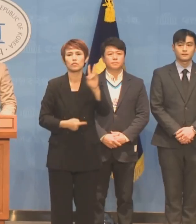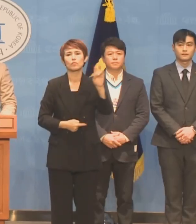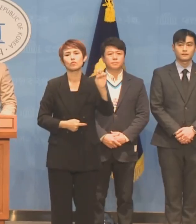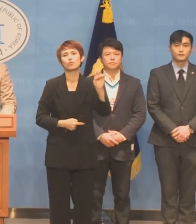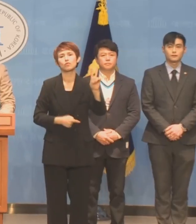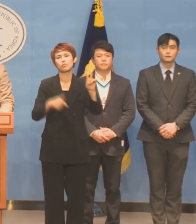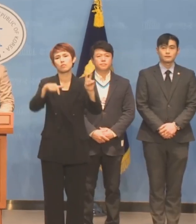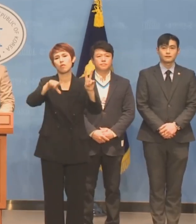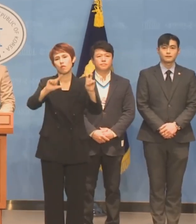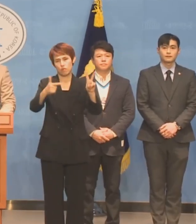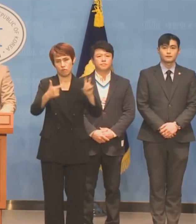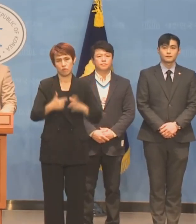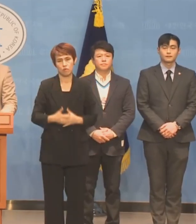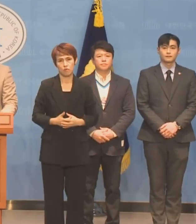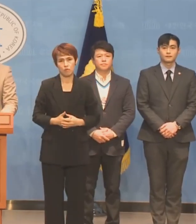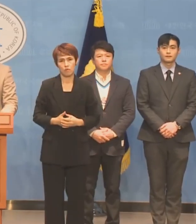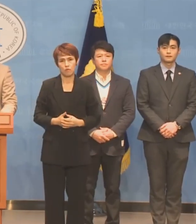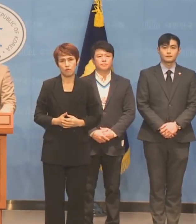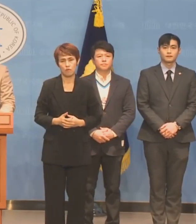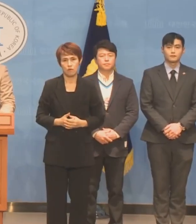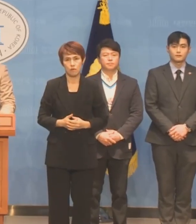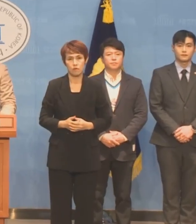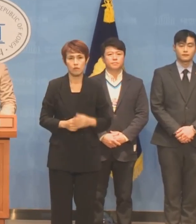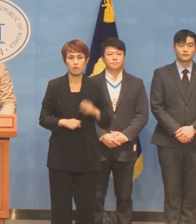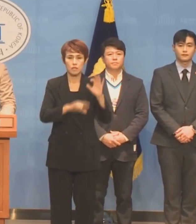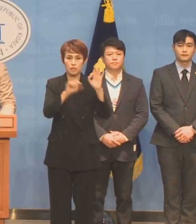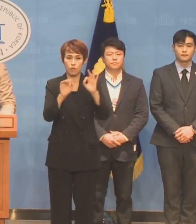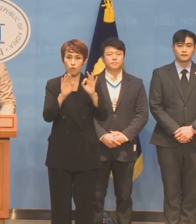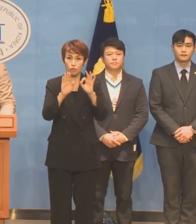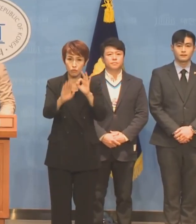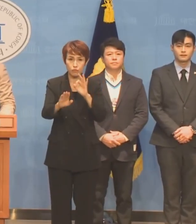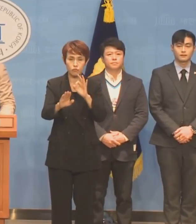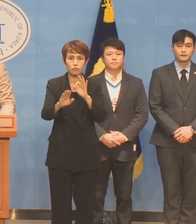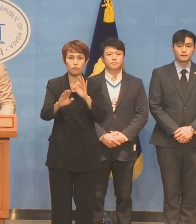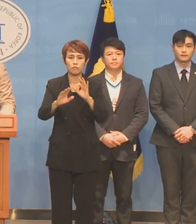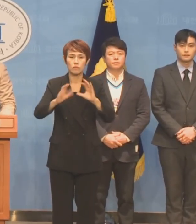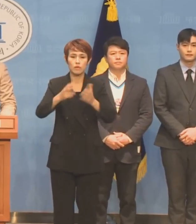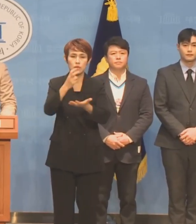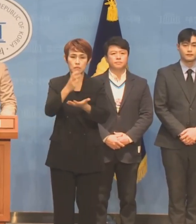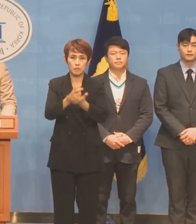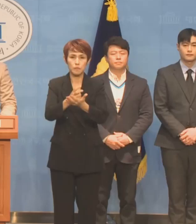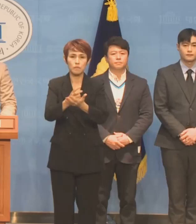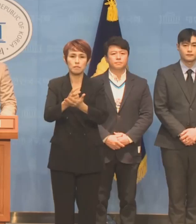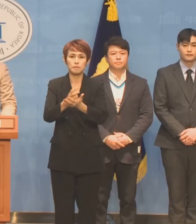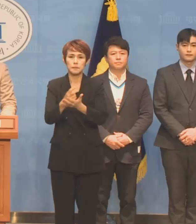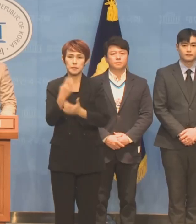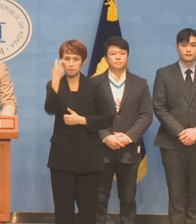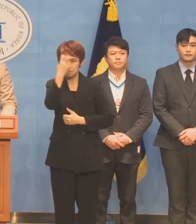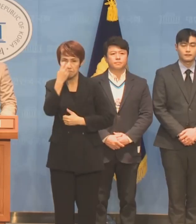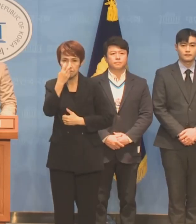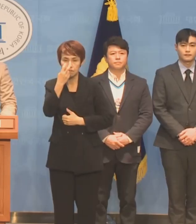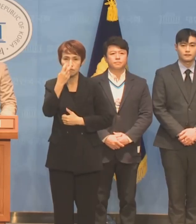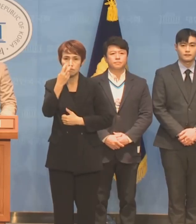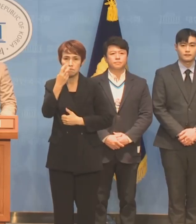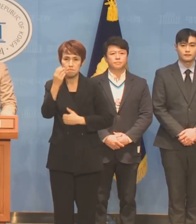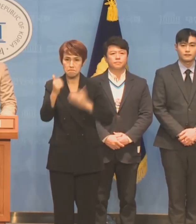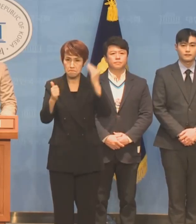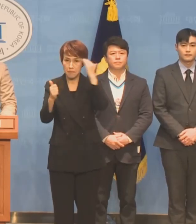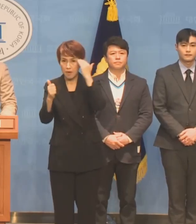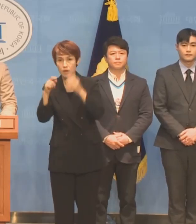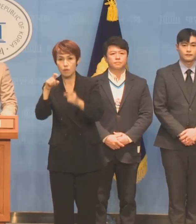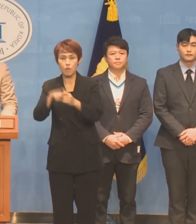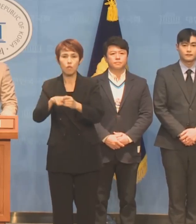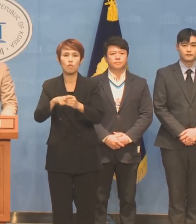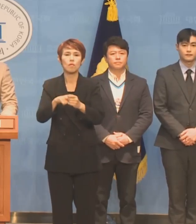남발했습니다. 그리고 10월 이후 헌재의 정상적인 탄핵안 심리를 방해할 목적으로